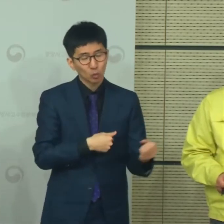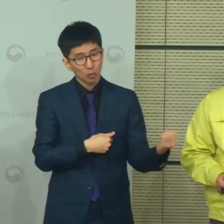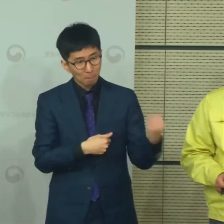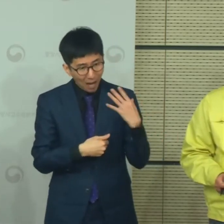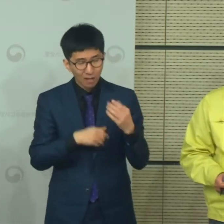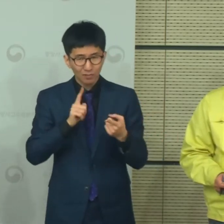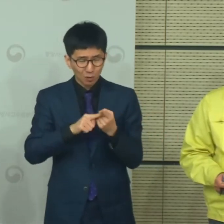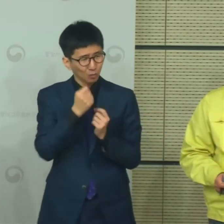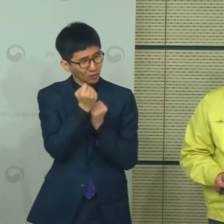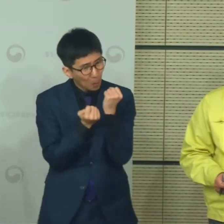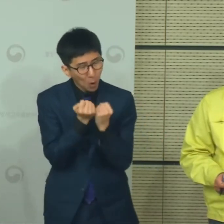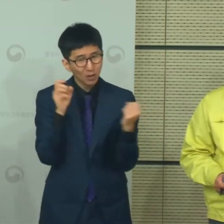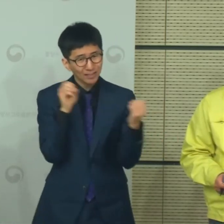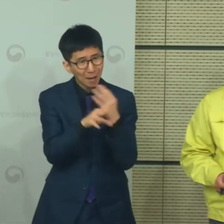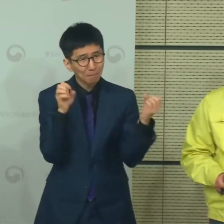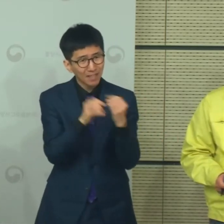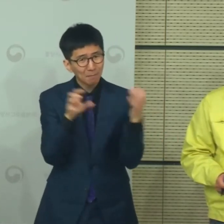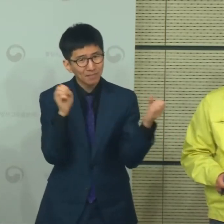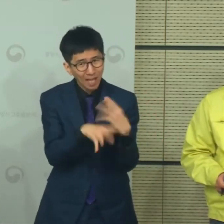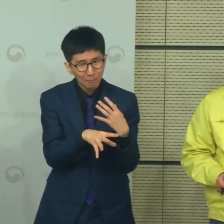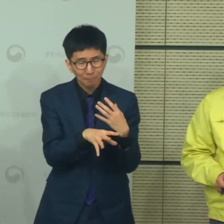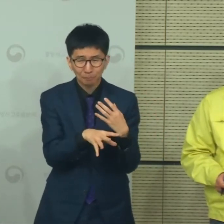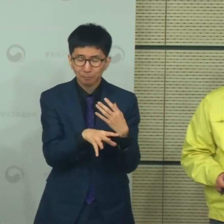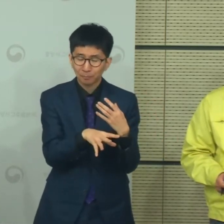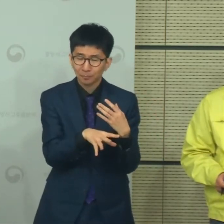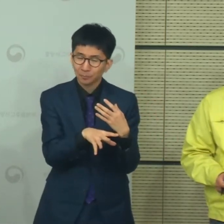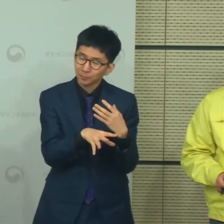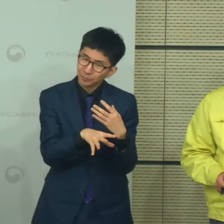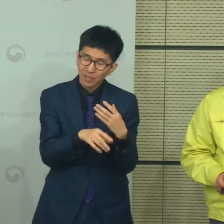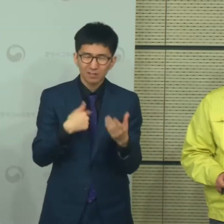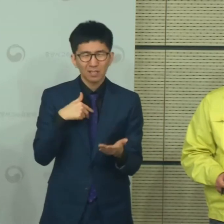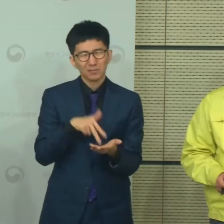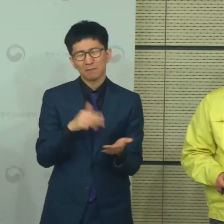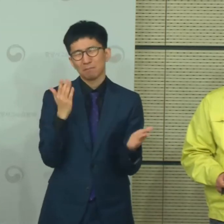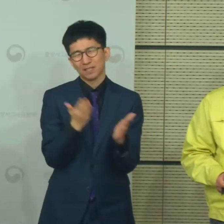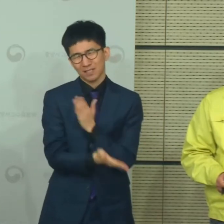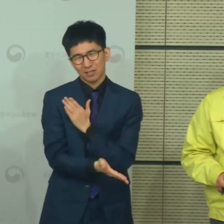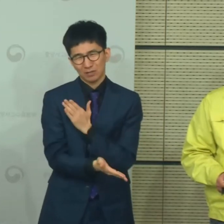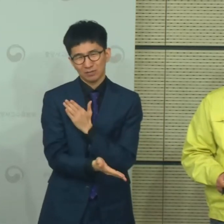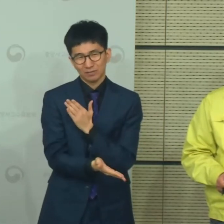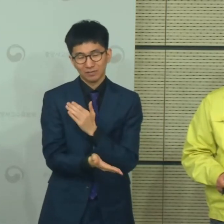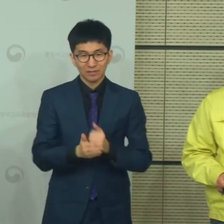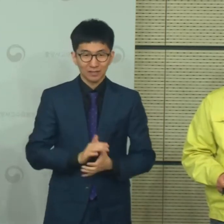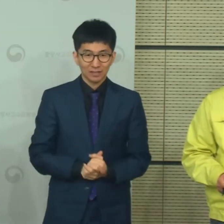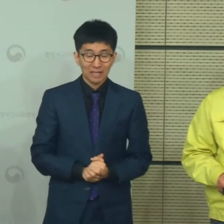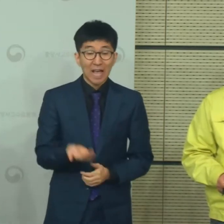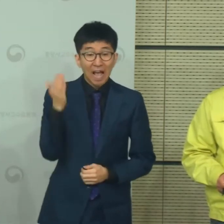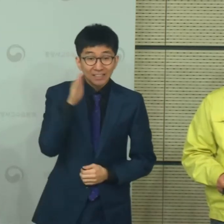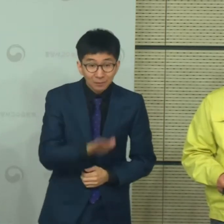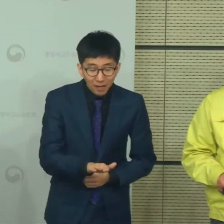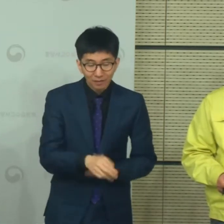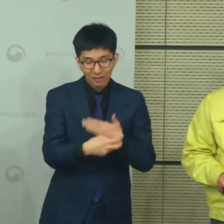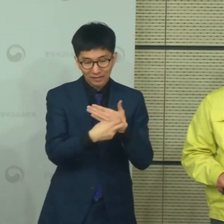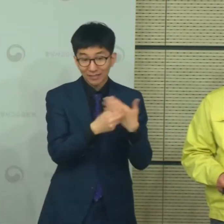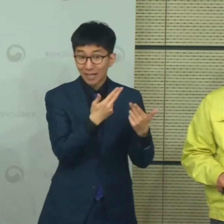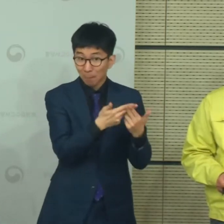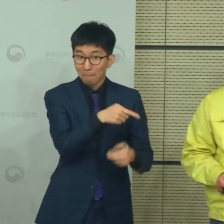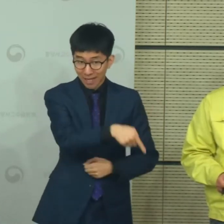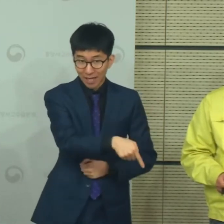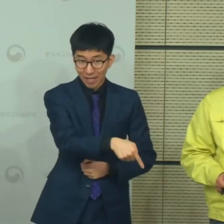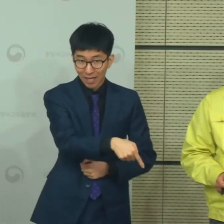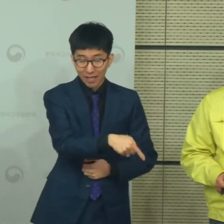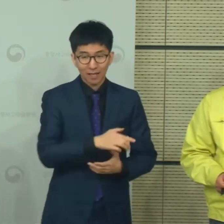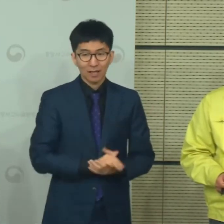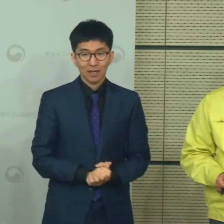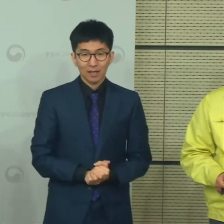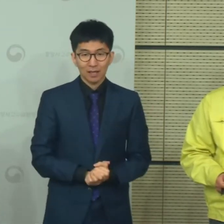그 해명이나 입장을 내는 것은 여러 가지 측면에서 제한이 있습니다. 다만 대한의사협회는